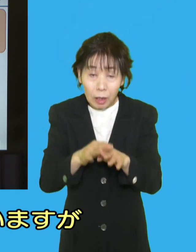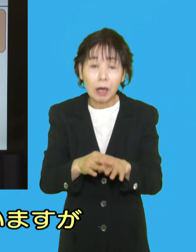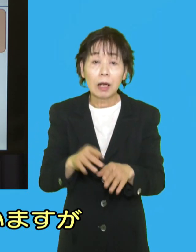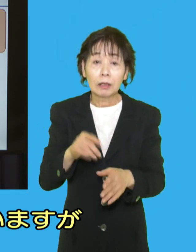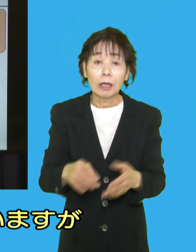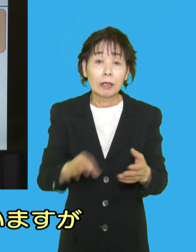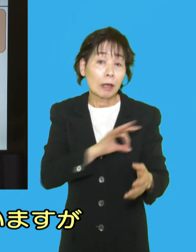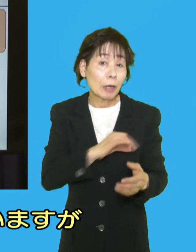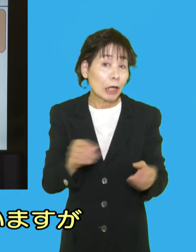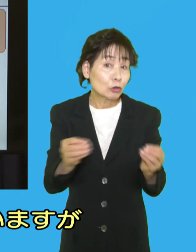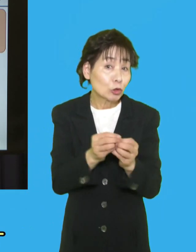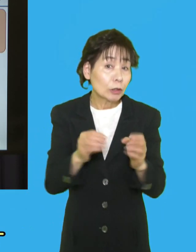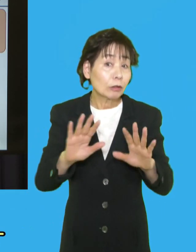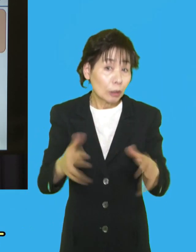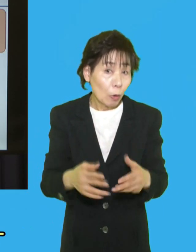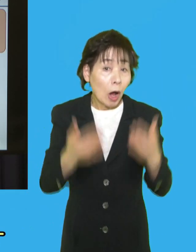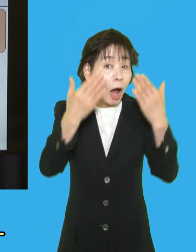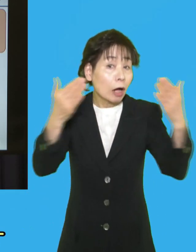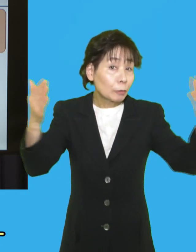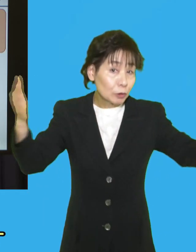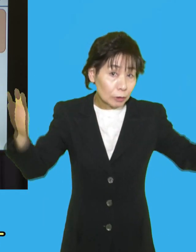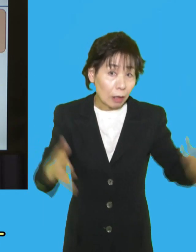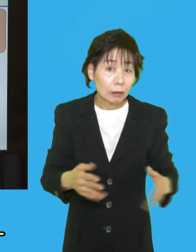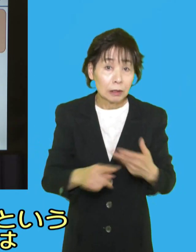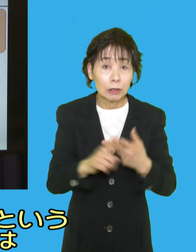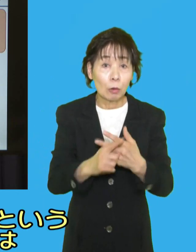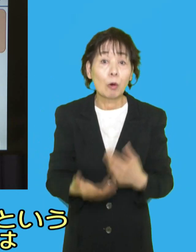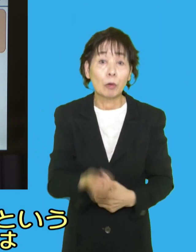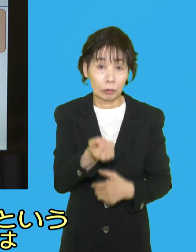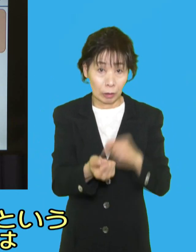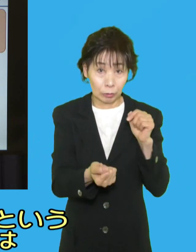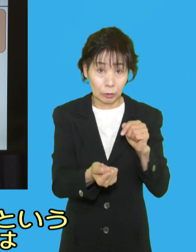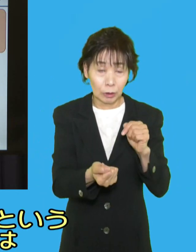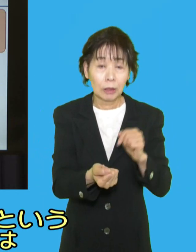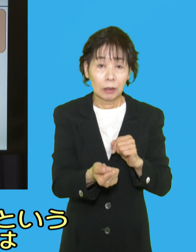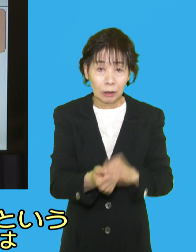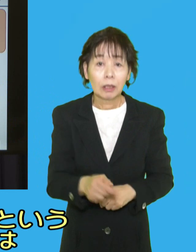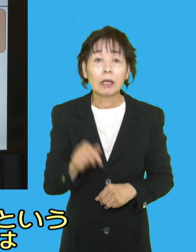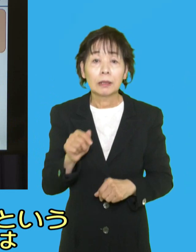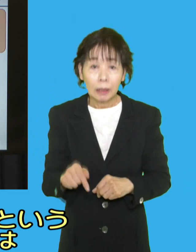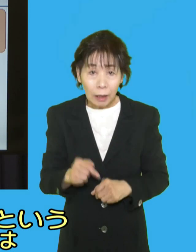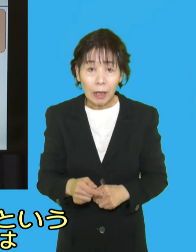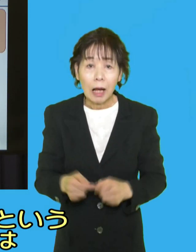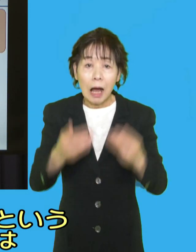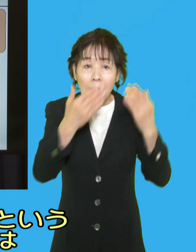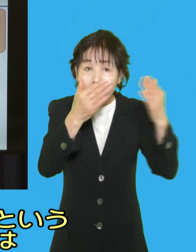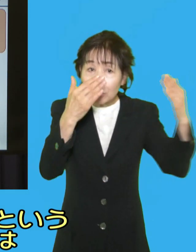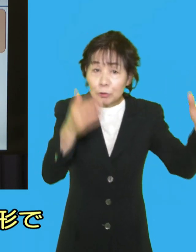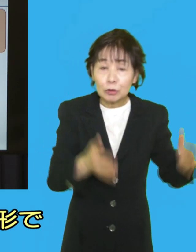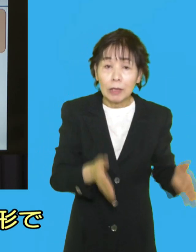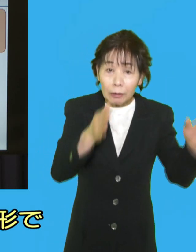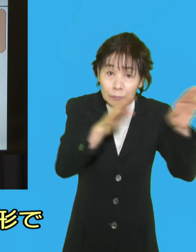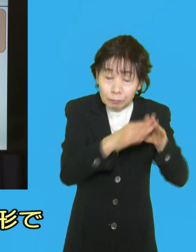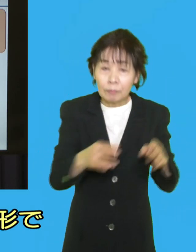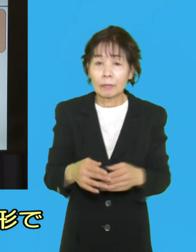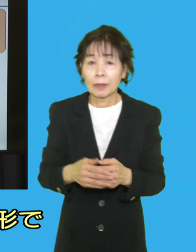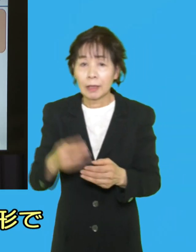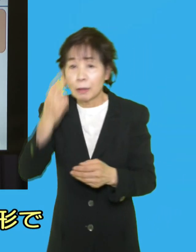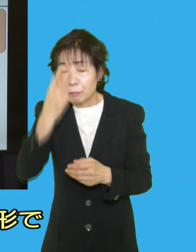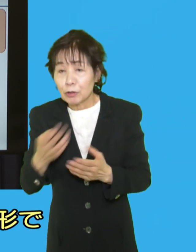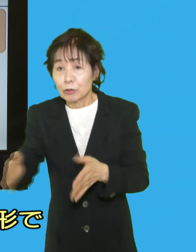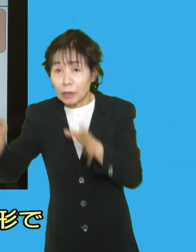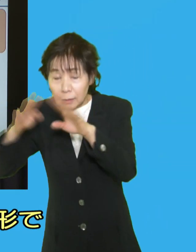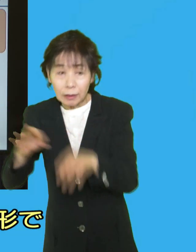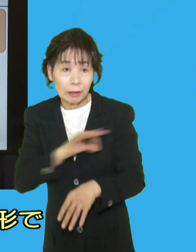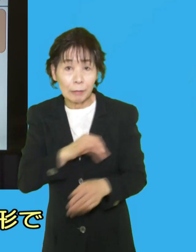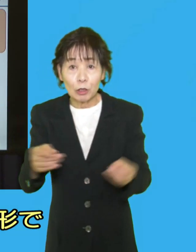に博物館的な機能だと私は思っていまして、まあ、そこは一つその博物館美術館という名前を付けなかったのは、まあ、ミュージアムという形